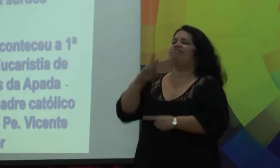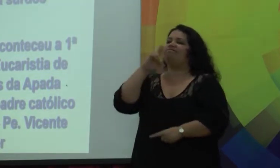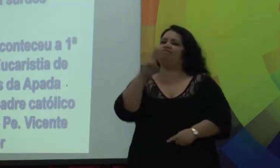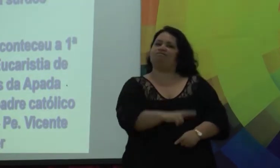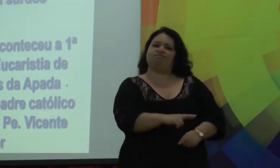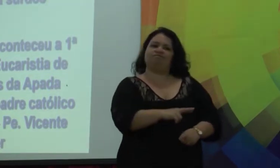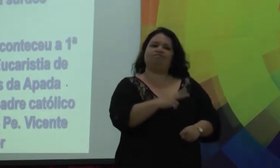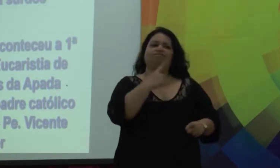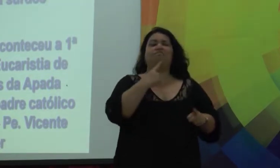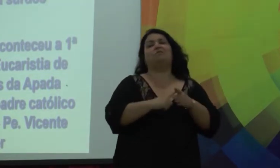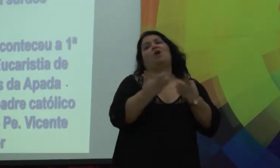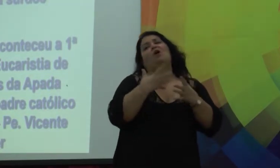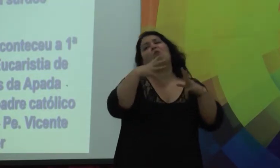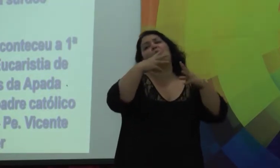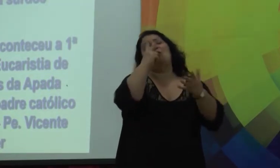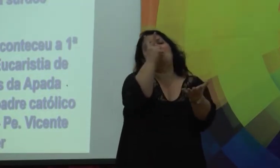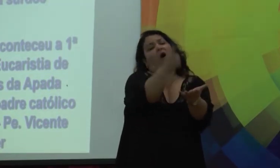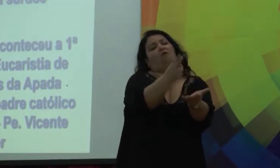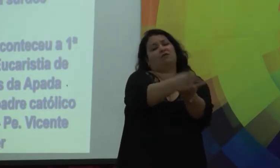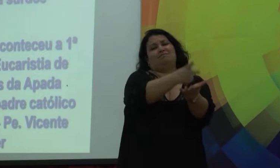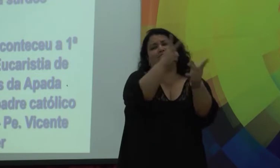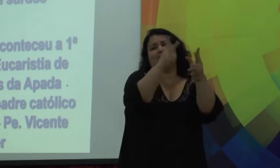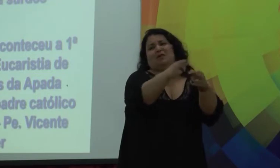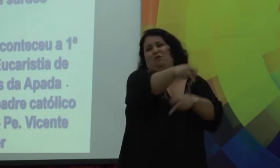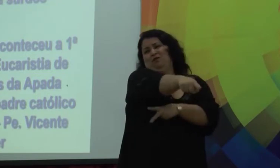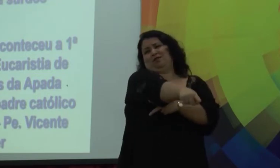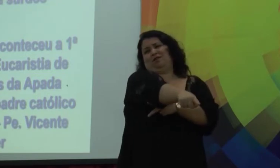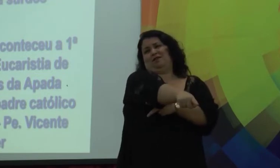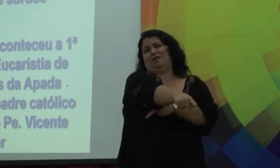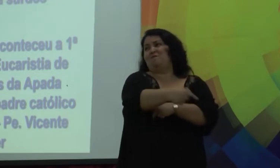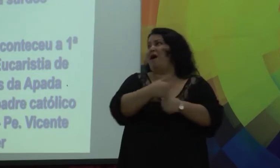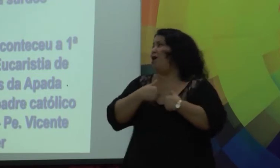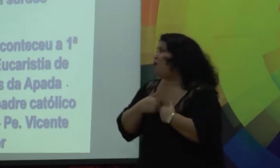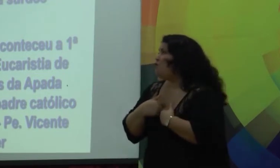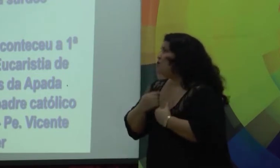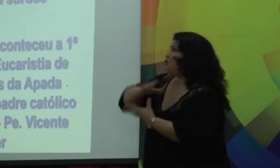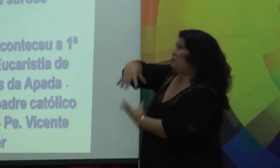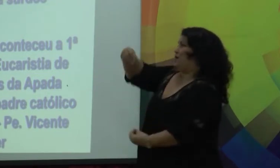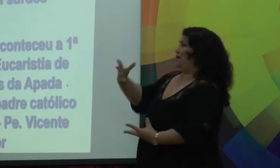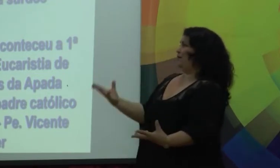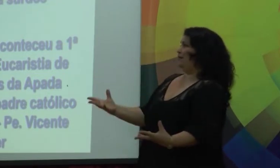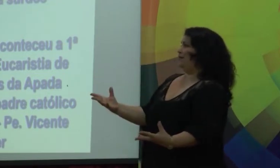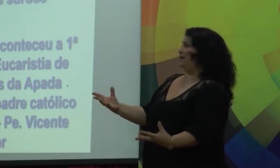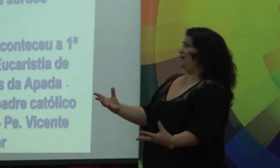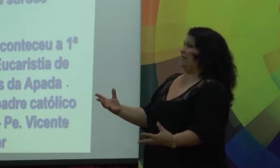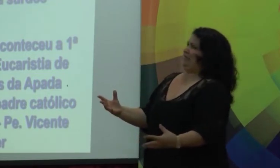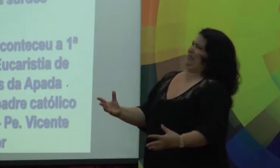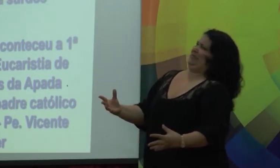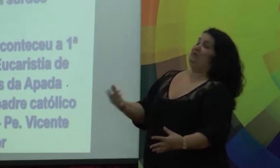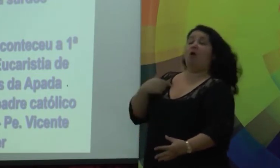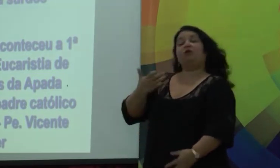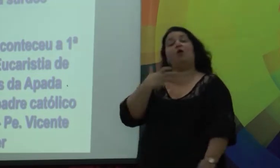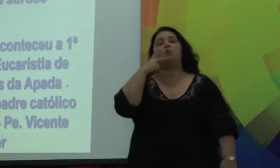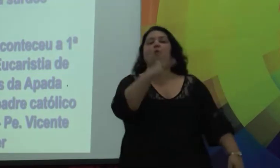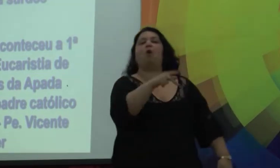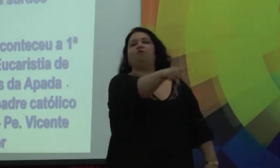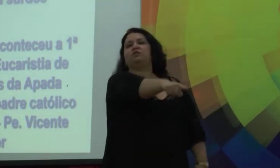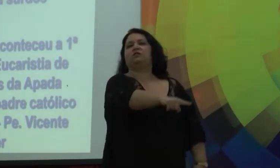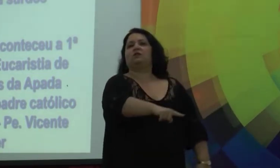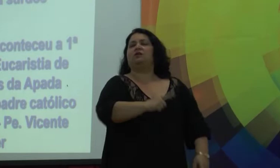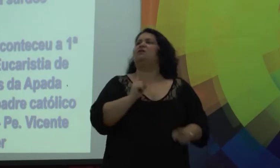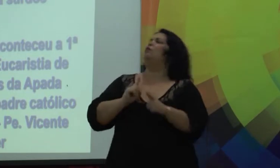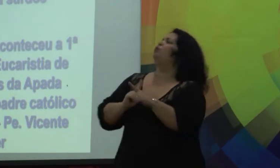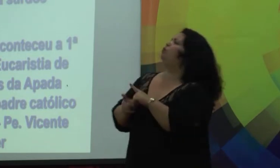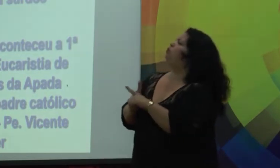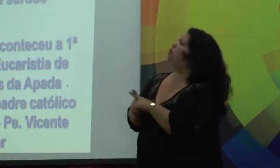respondeu, porque eu quero ser igual a você. Eu sou espírita, mas eu quero ser igual a você. Por quê?